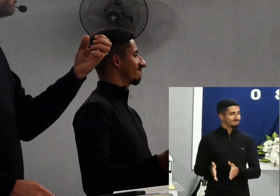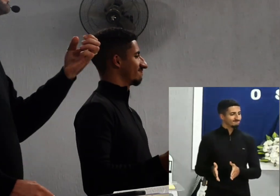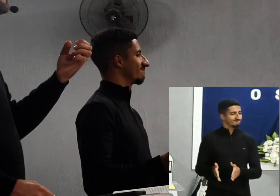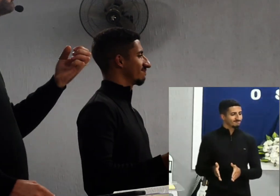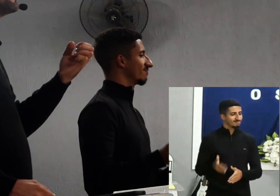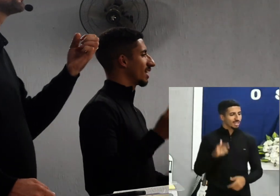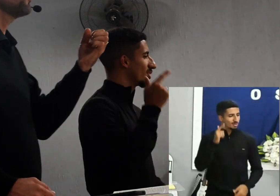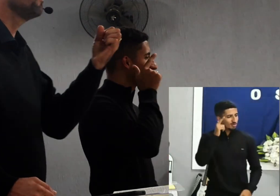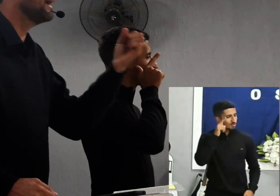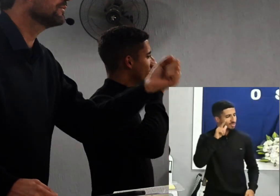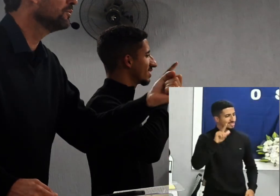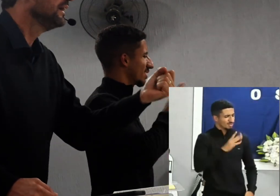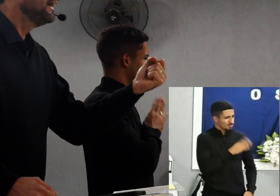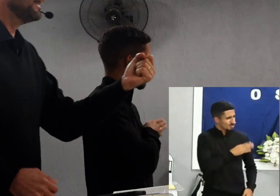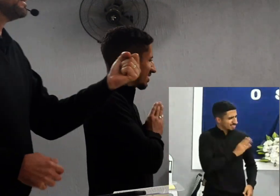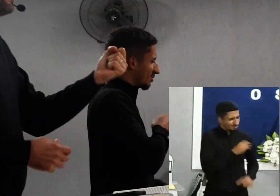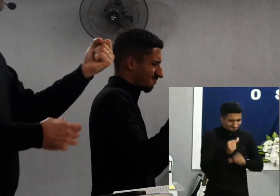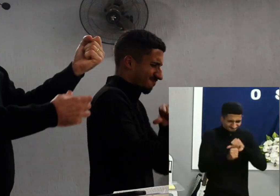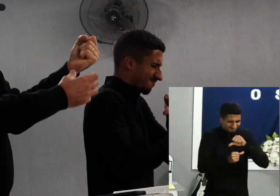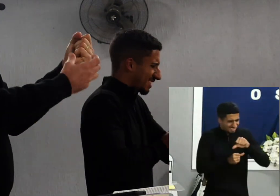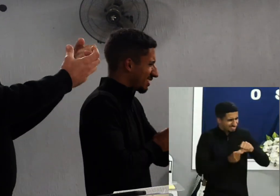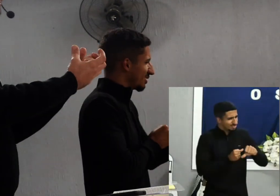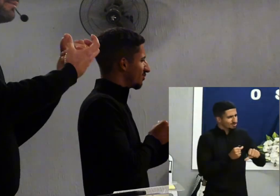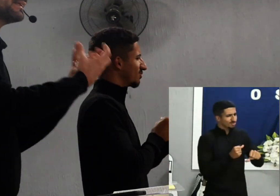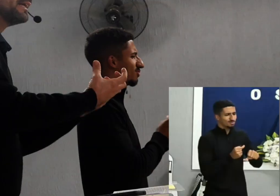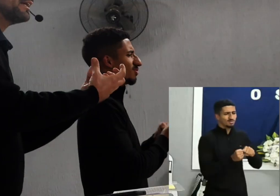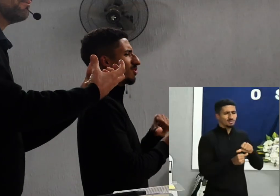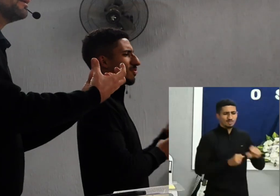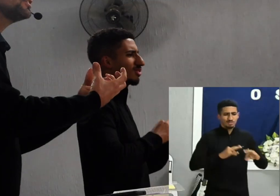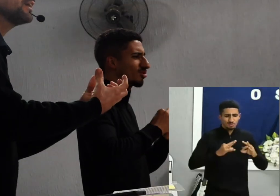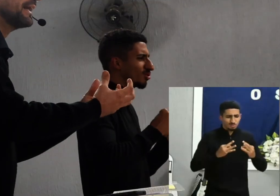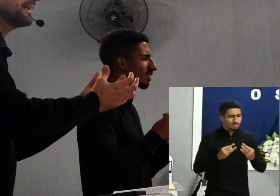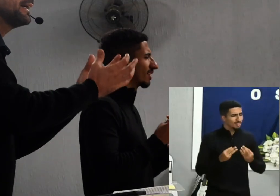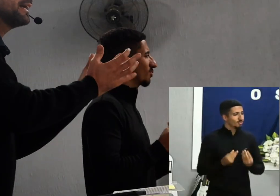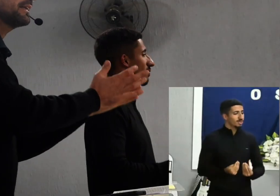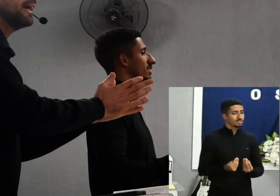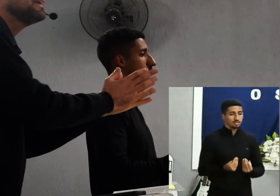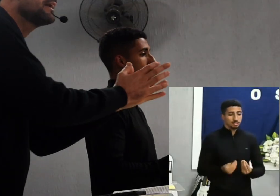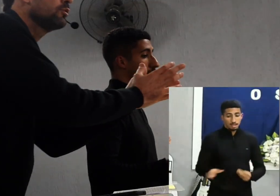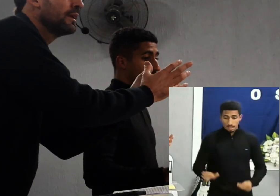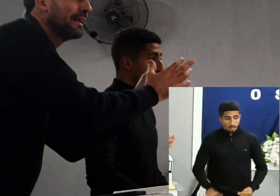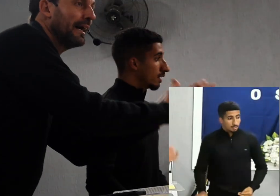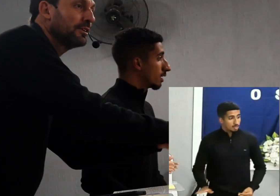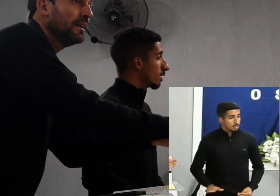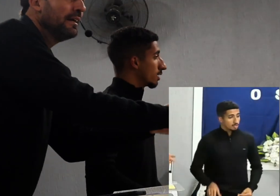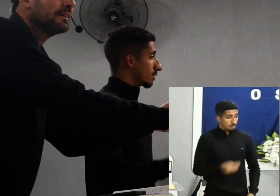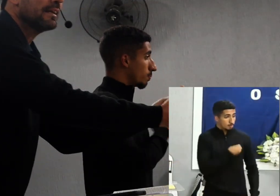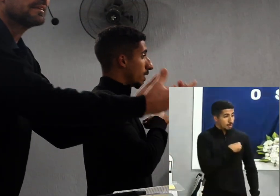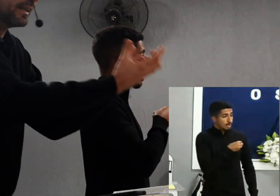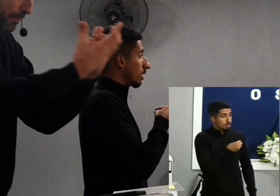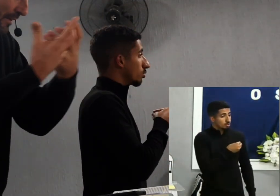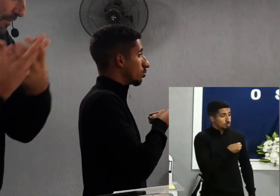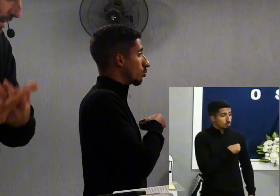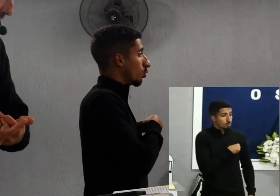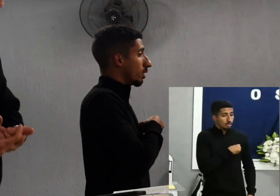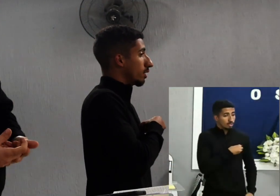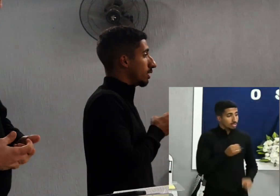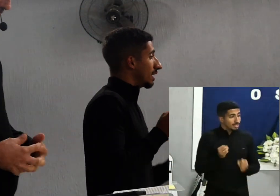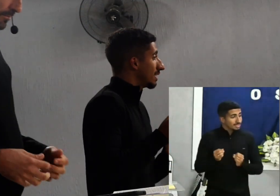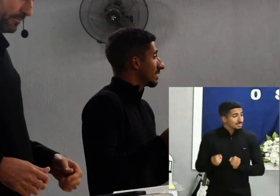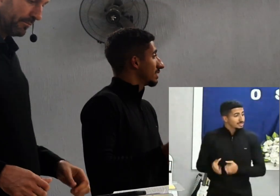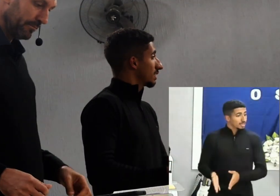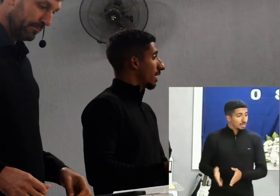ter o seu coração transformado. Essa mensagem é capaz de tirar essa criança da incredulidade e trazê-la para a